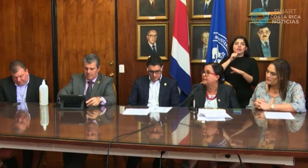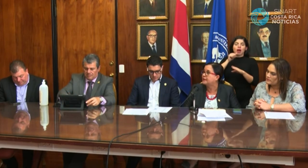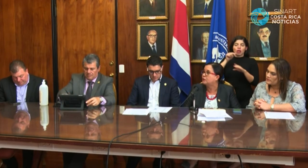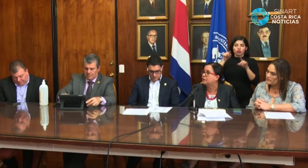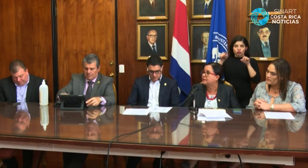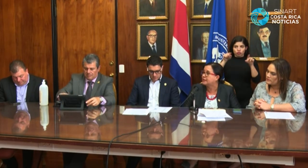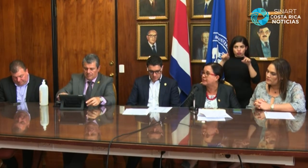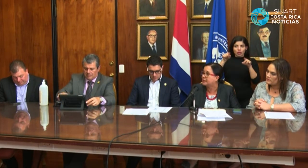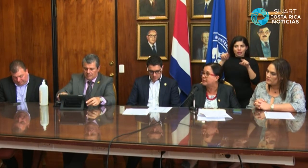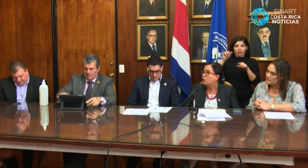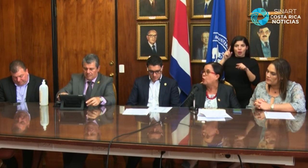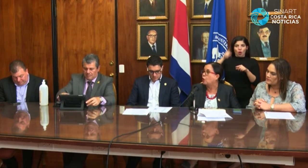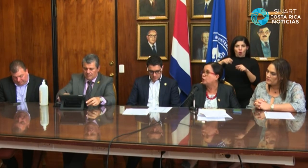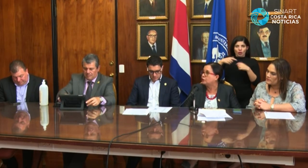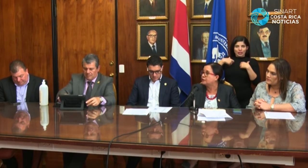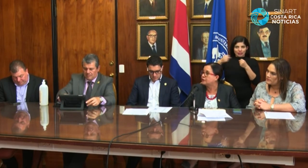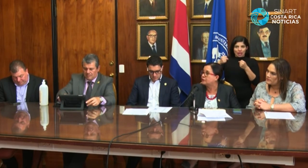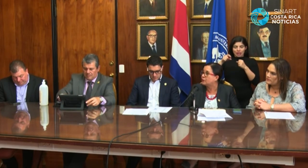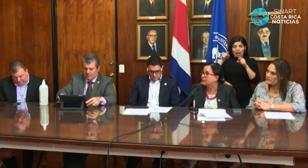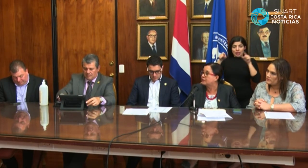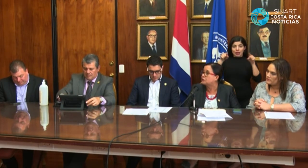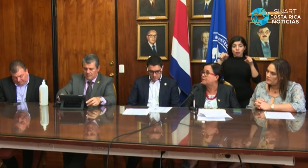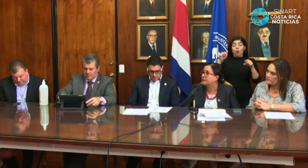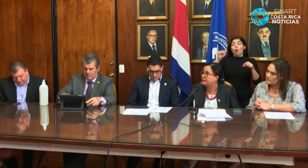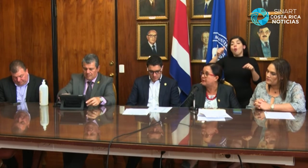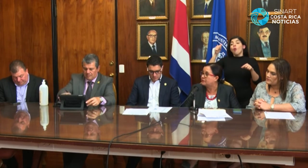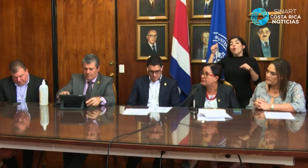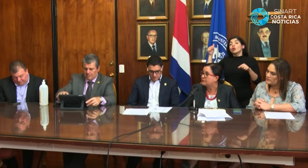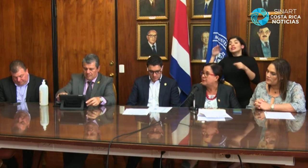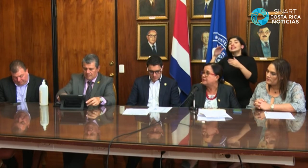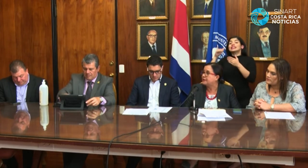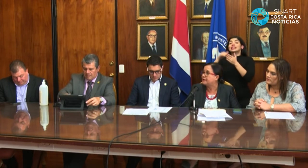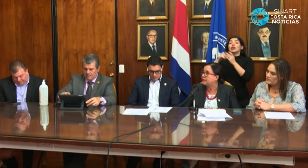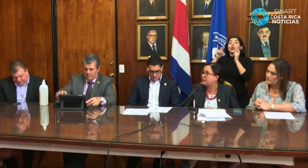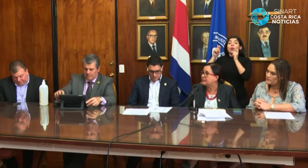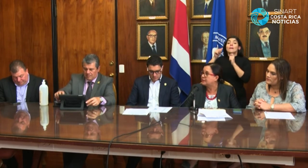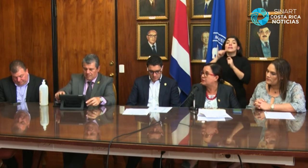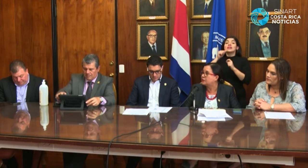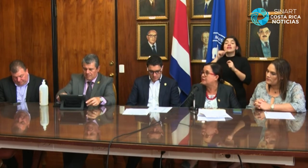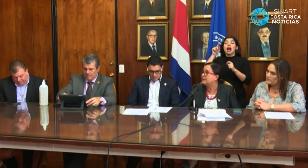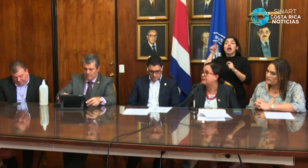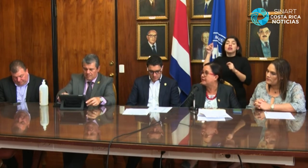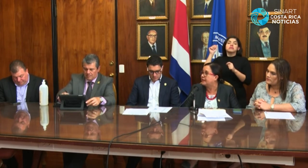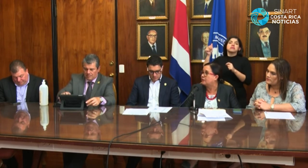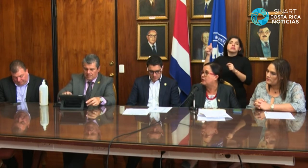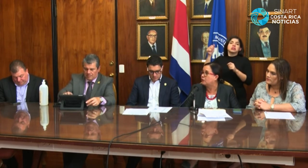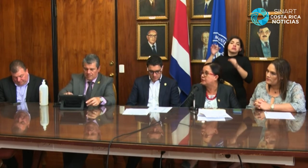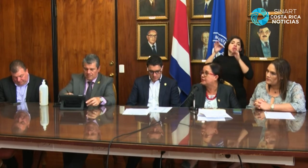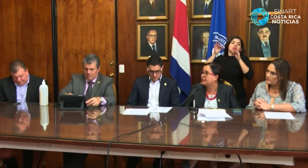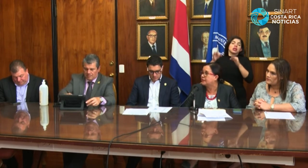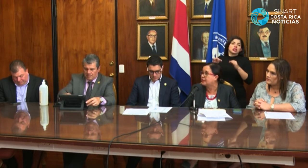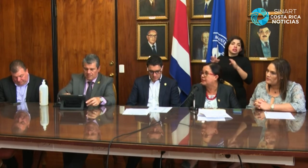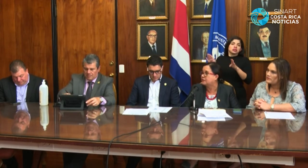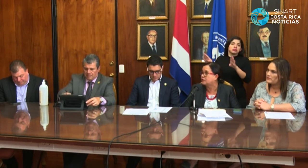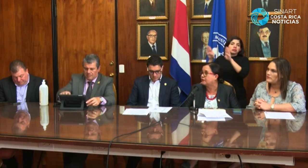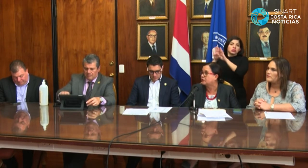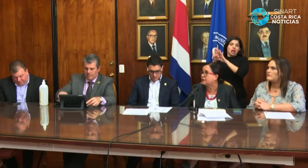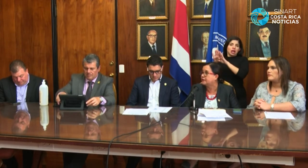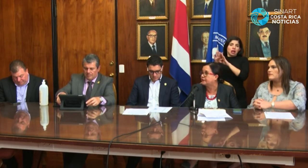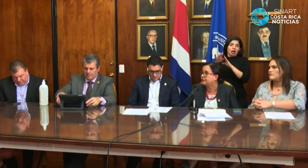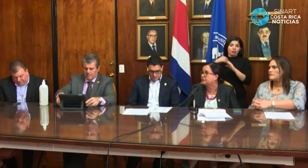también tienen orden sanitaria. Otros centros educativos privados cerraron instalaciones sin mediar una orden sanitaria, que